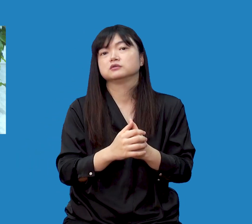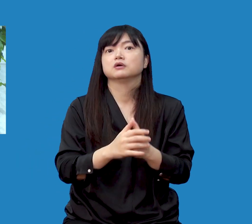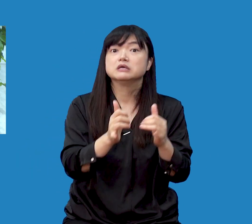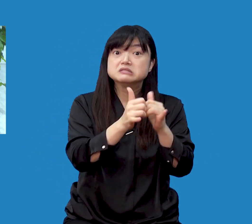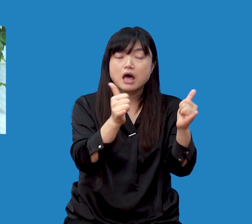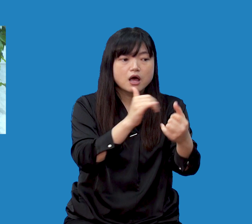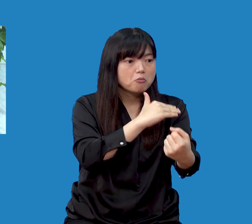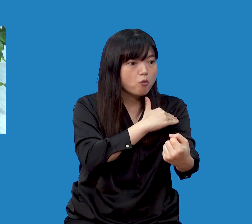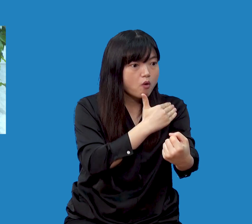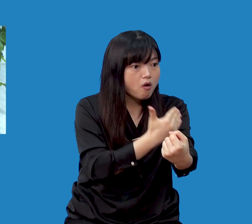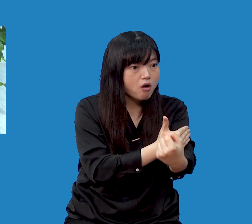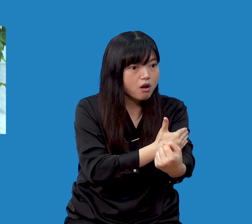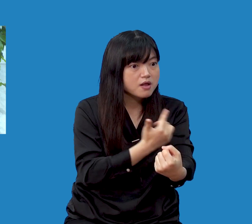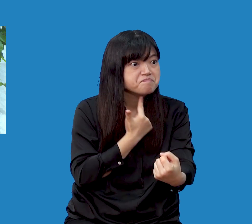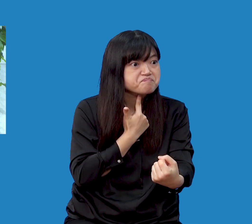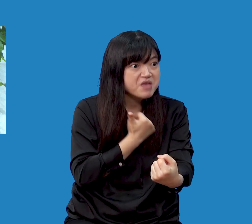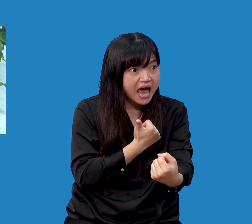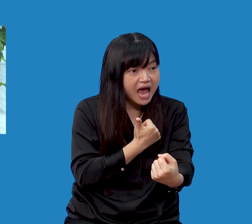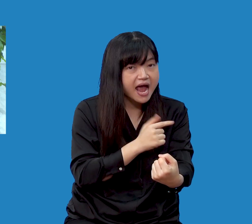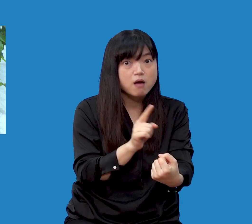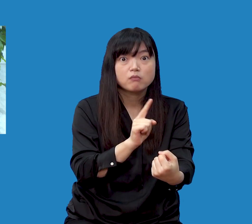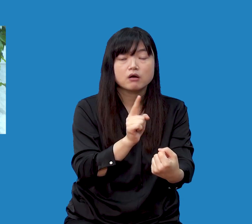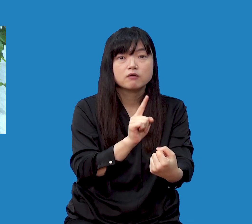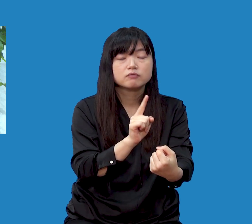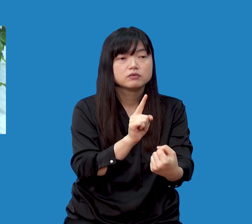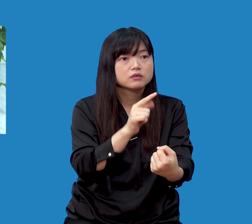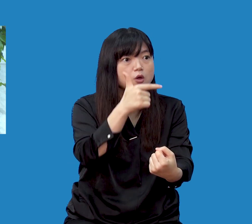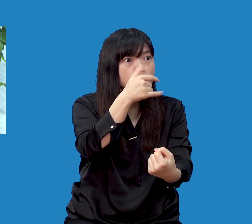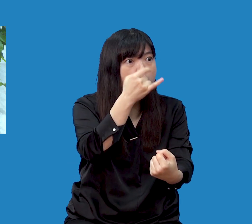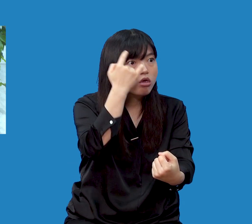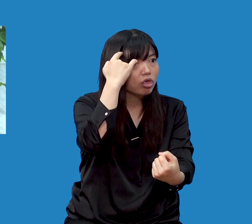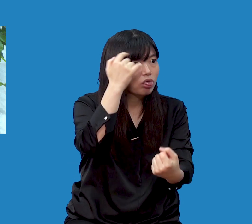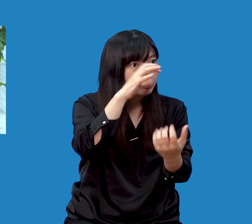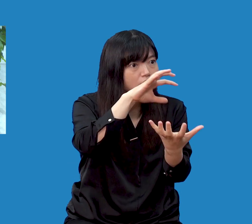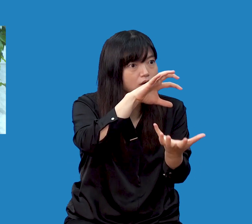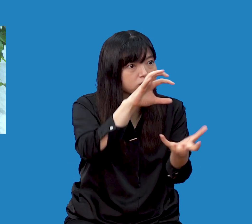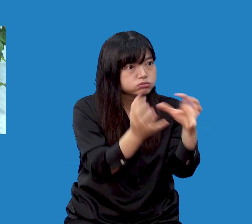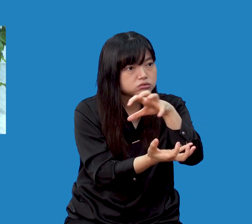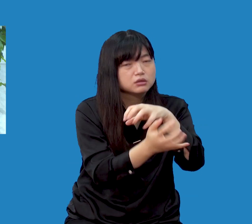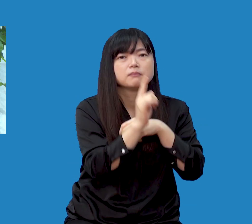사람이 권력을 쥐면 뇌가 바뀐다는 거예요.